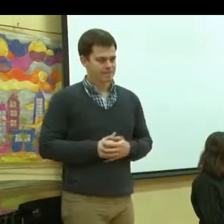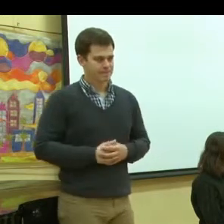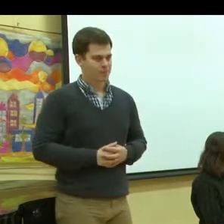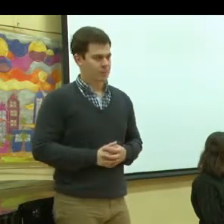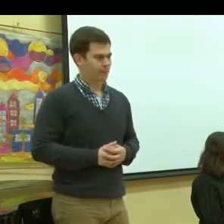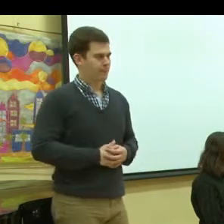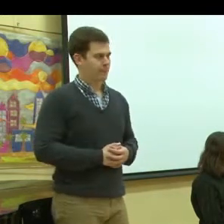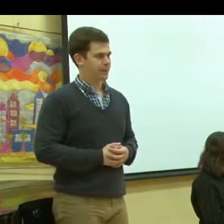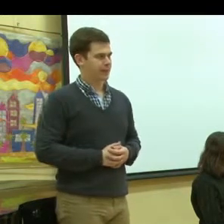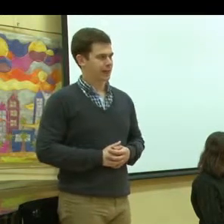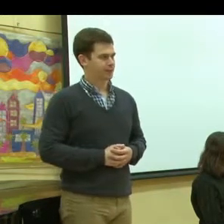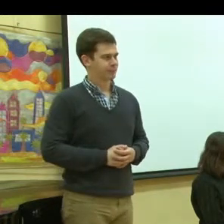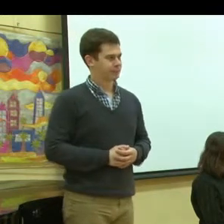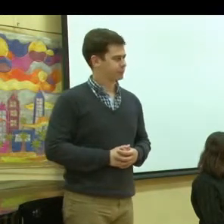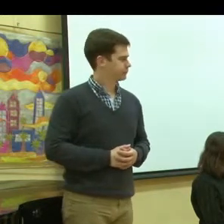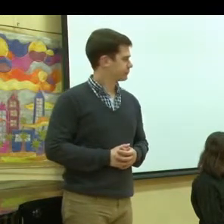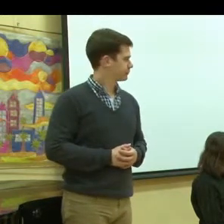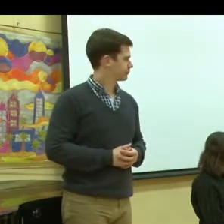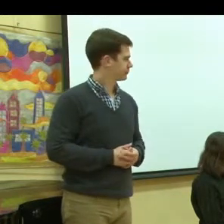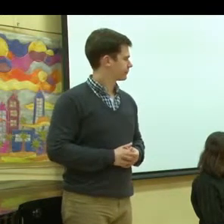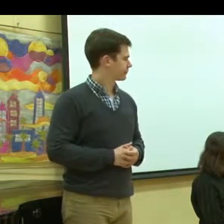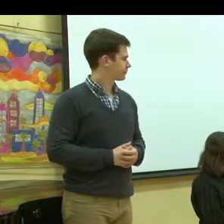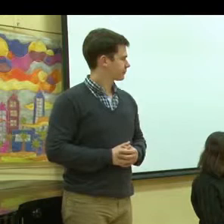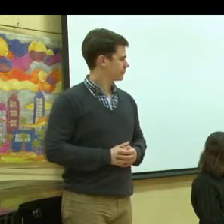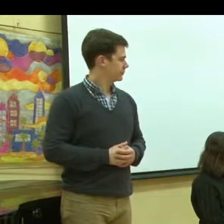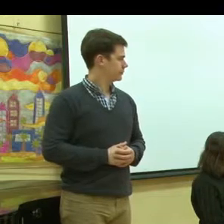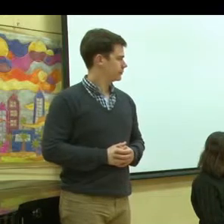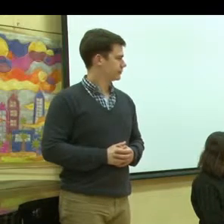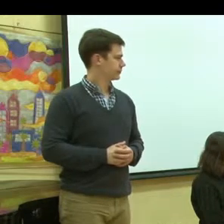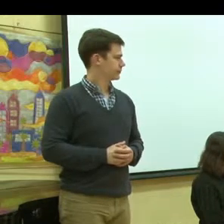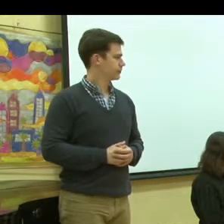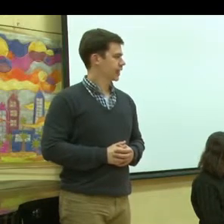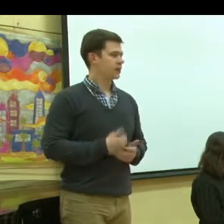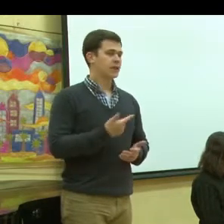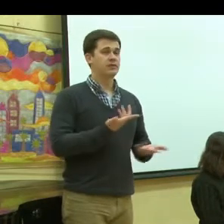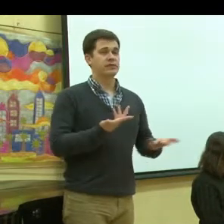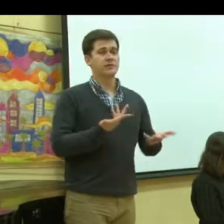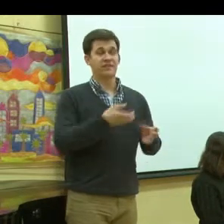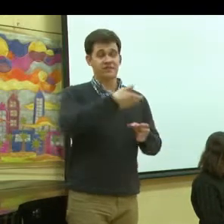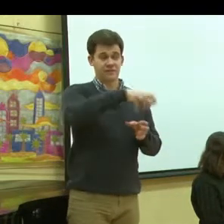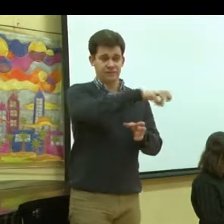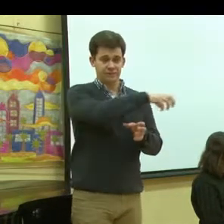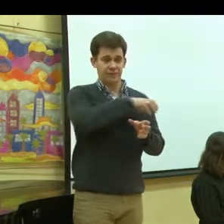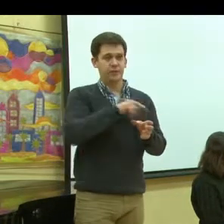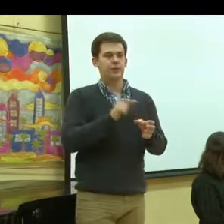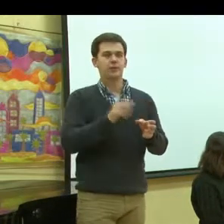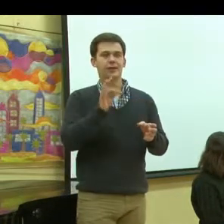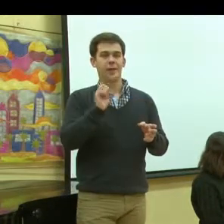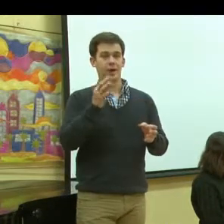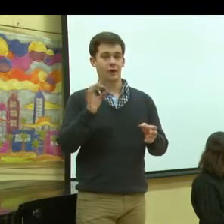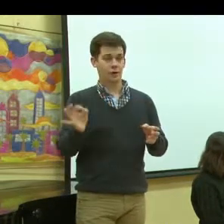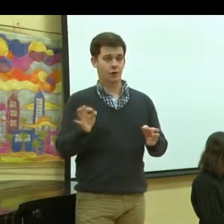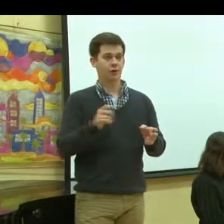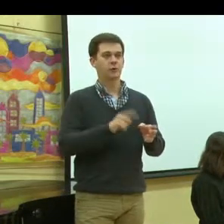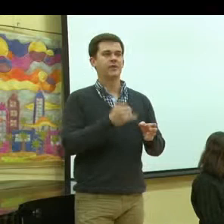particularmente en las zonas se escuchan otro tipo de folclores. Czyli właśnie, judo tango, ono generalnie w